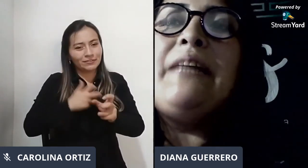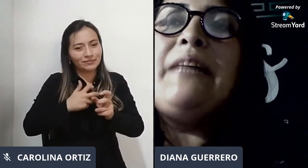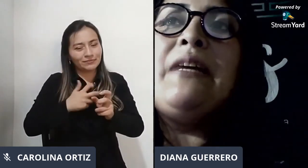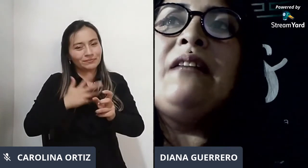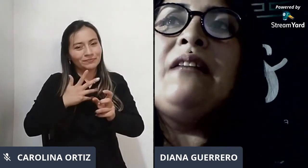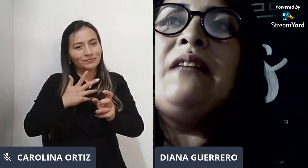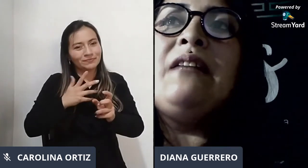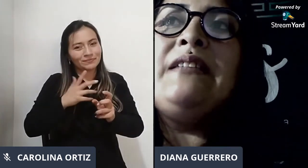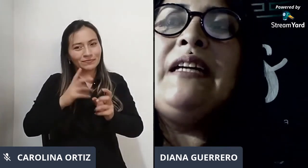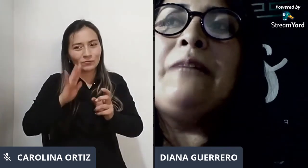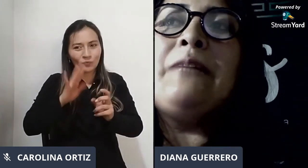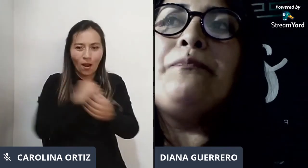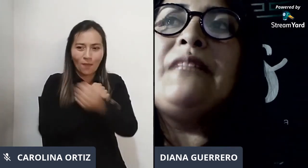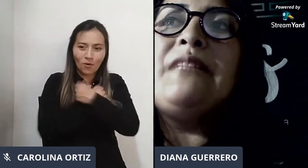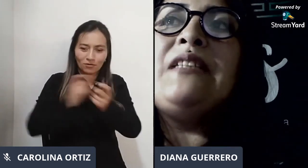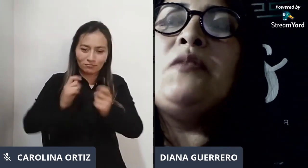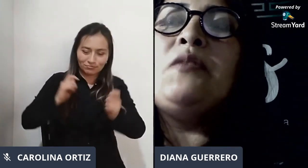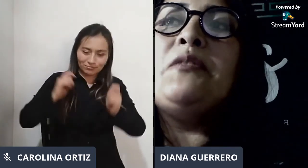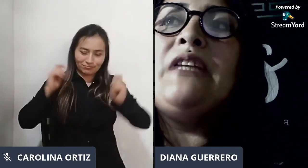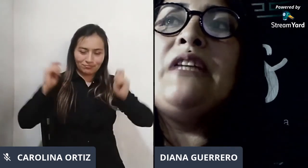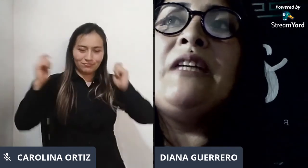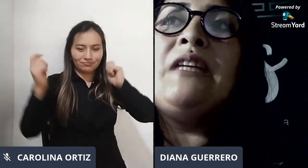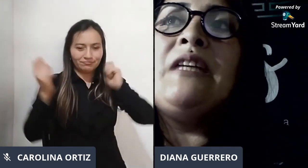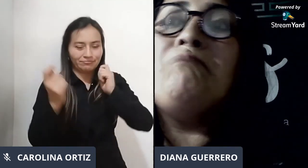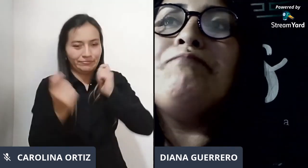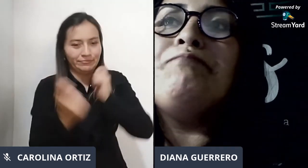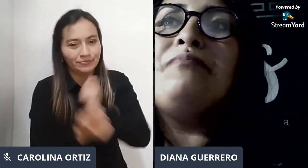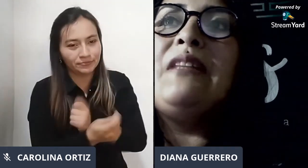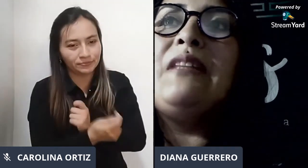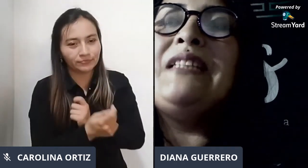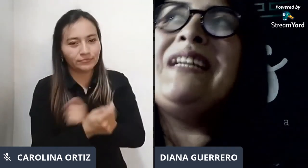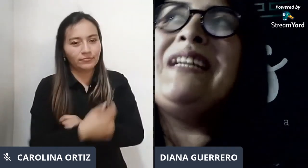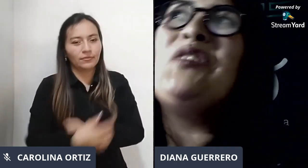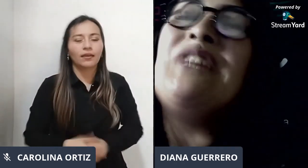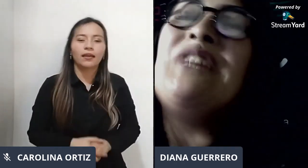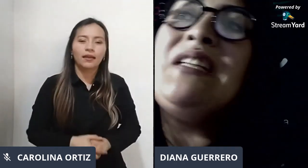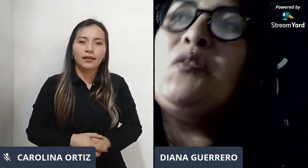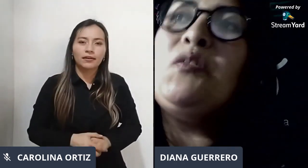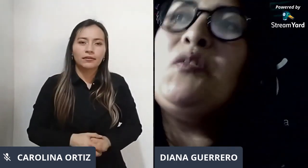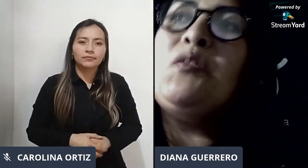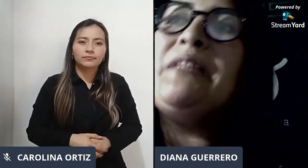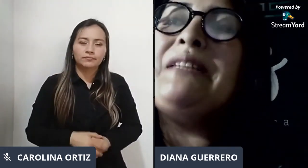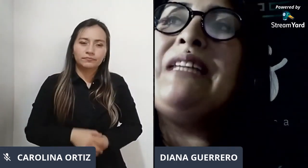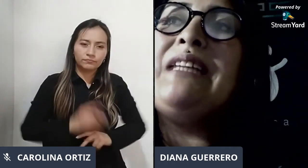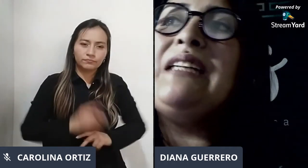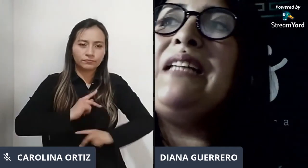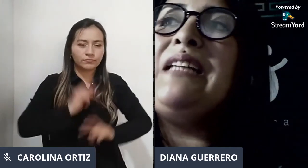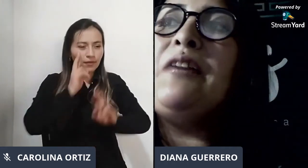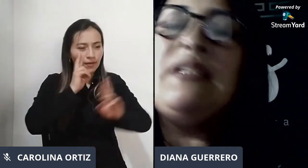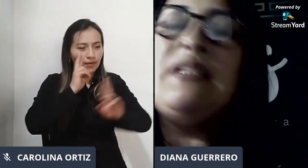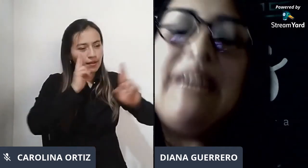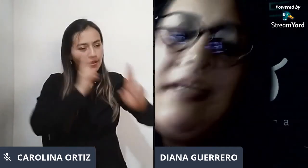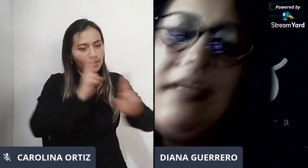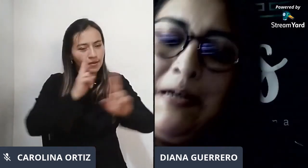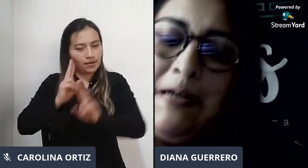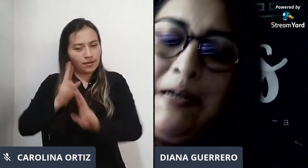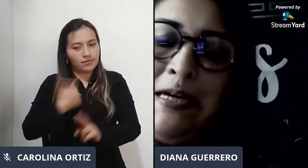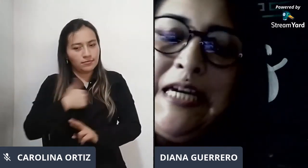y también desde los mismos, desde reconocer que somos víctimas de la